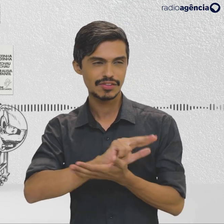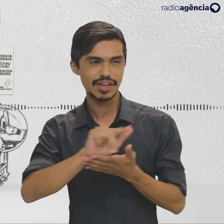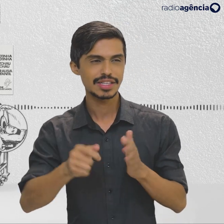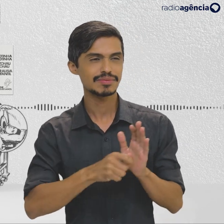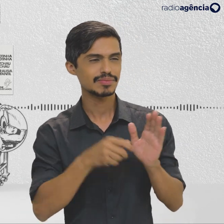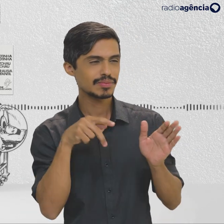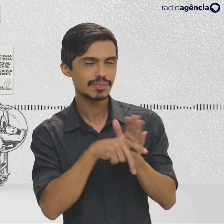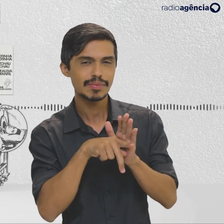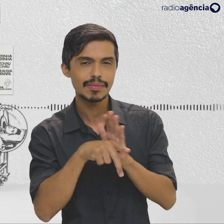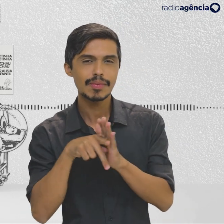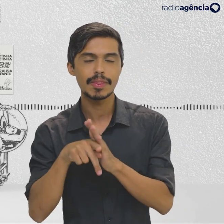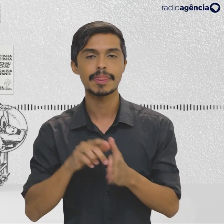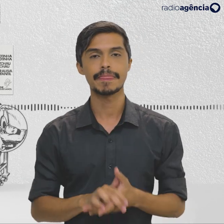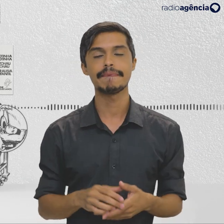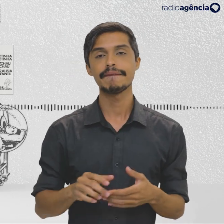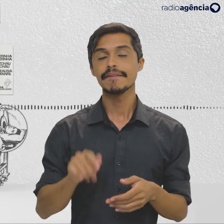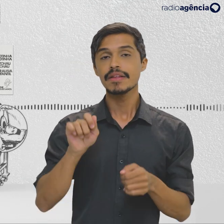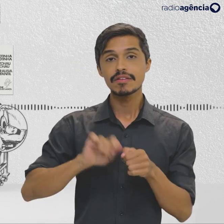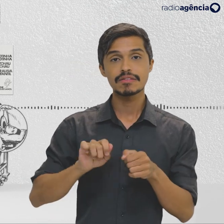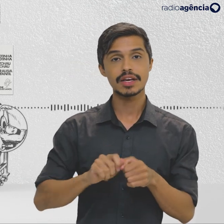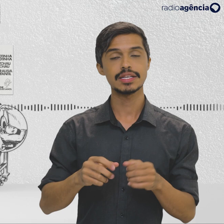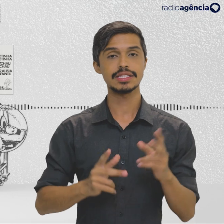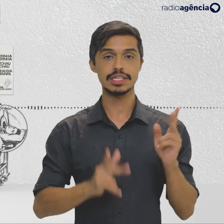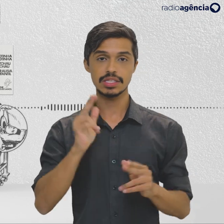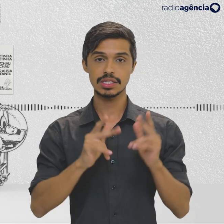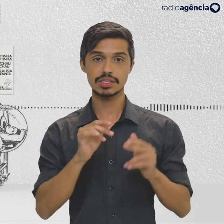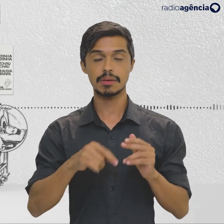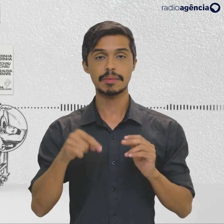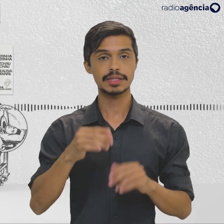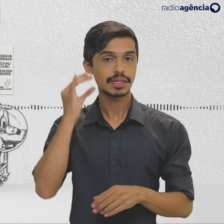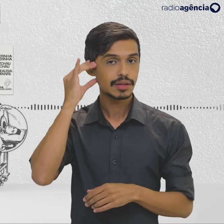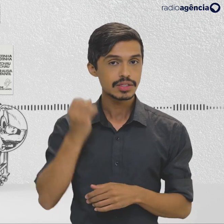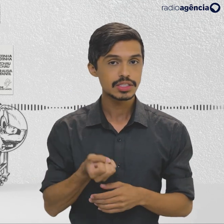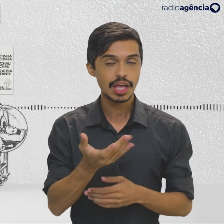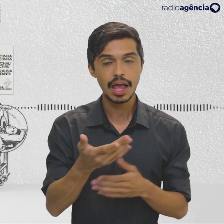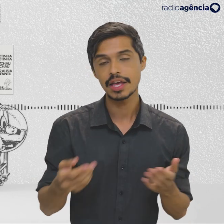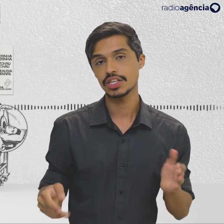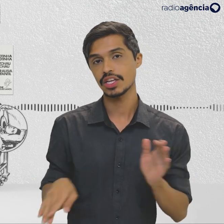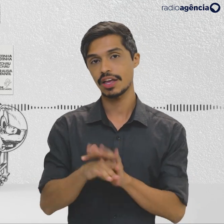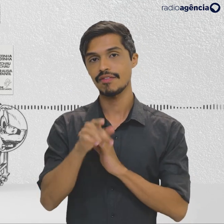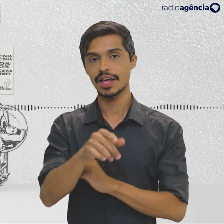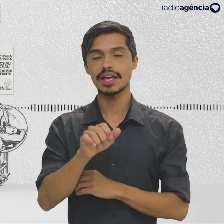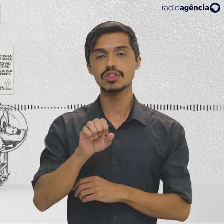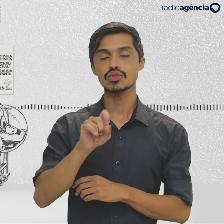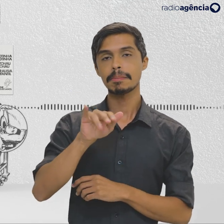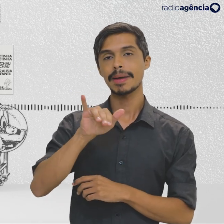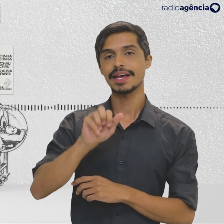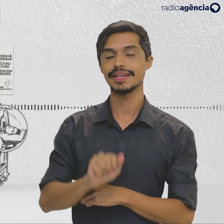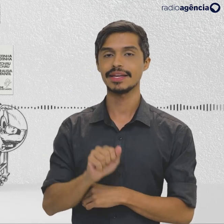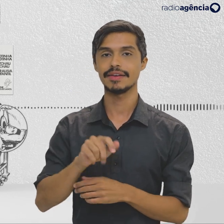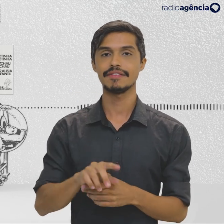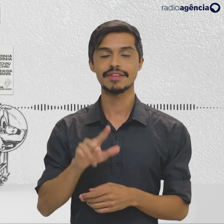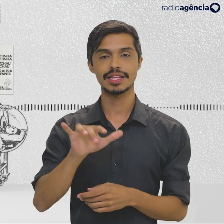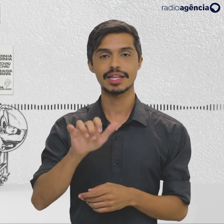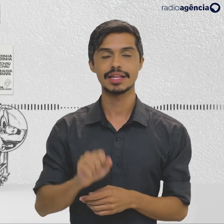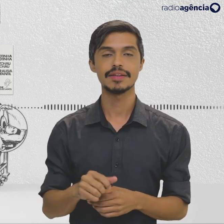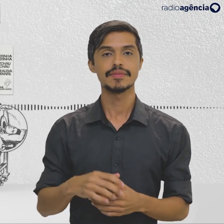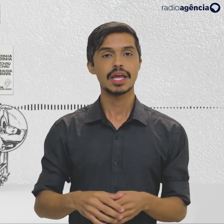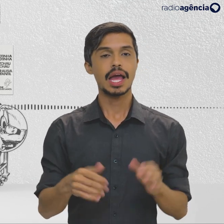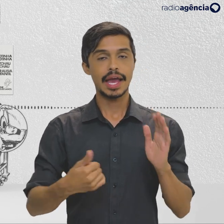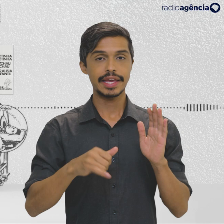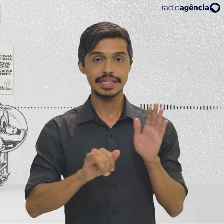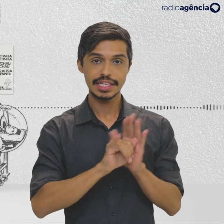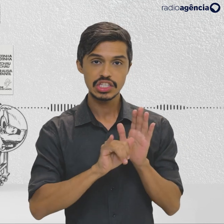dessas entrevistas quem faz a edição e pós-produção para esse podcast chegar até você é a Sumaia Vilela a identidade